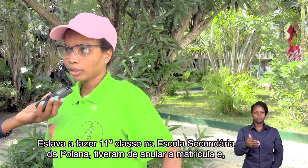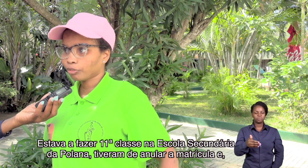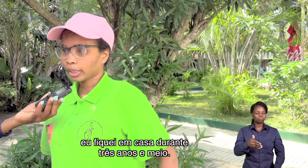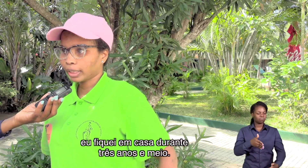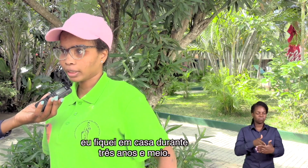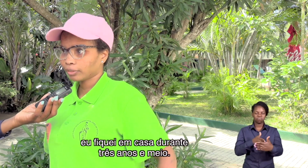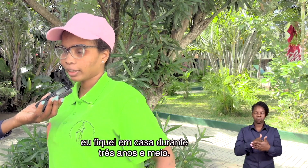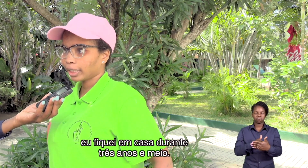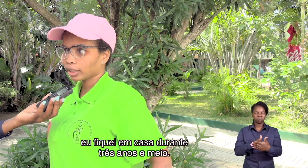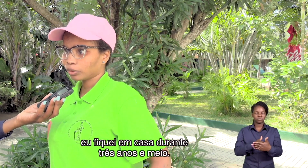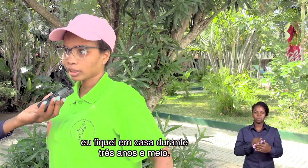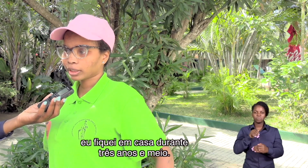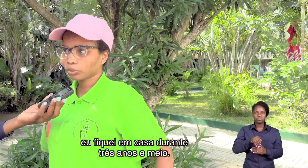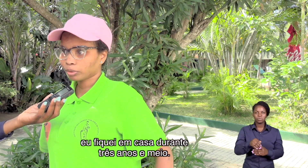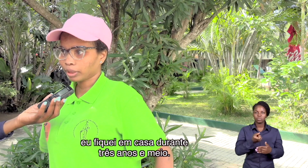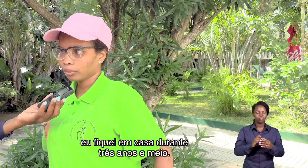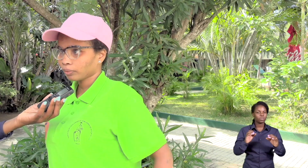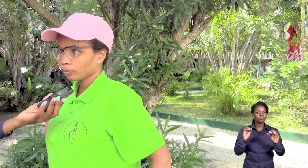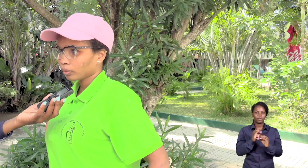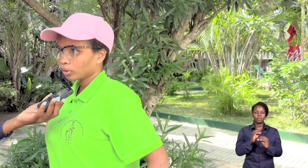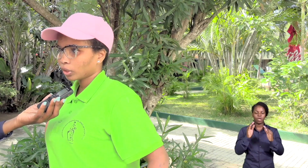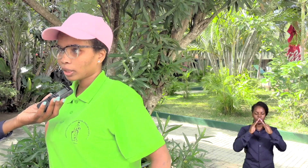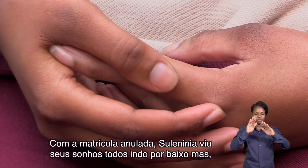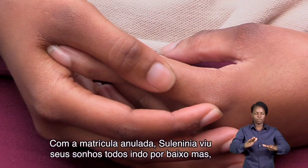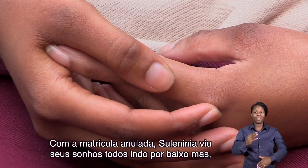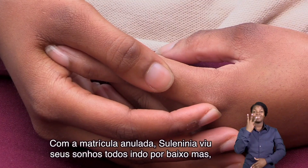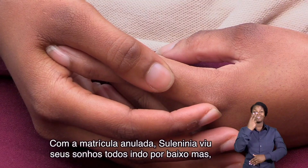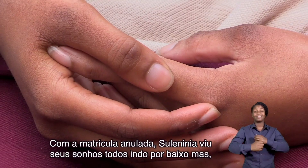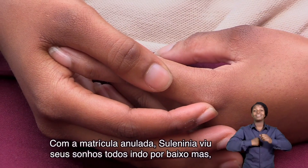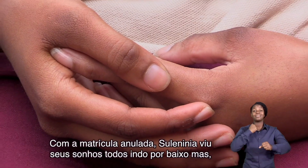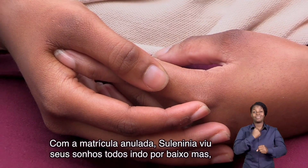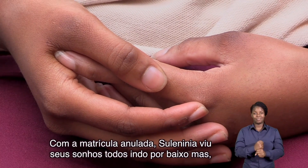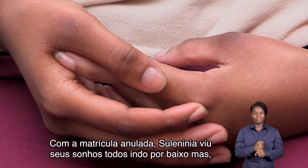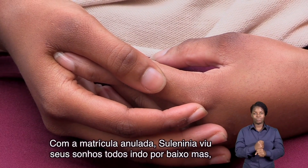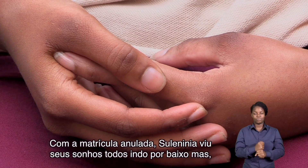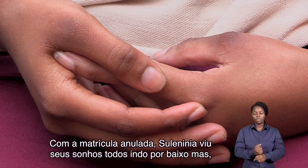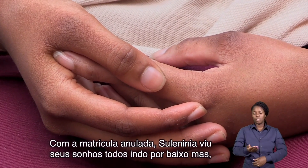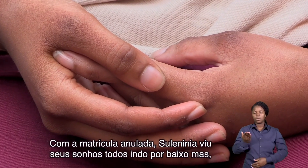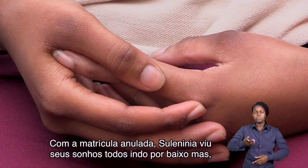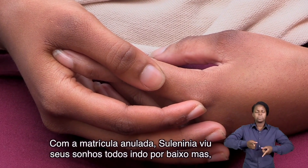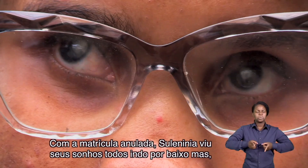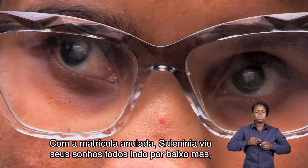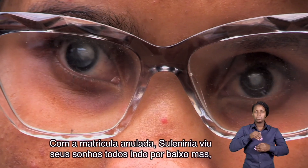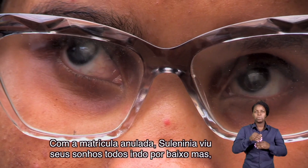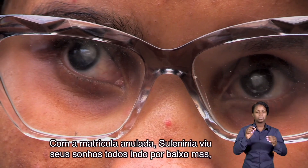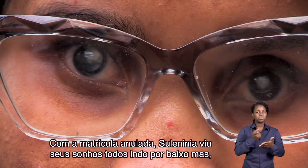e eu fiquei em casa. Fiquei em casa durante 3 anos e meio. Com a matrícula anulada, Silene viu os seus sonhos todos indo